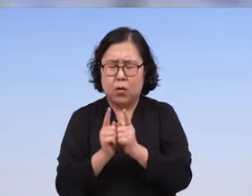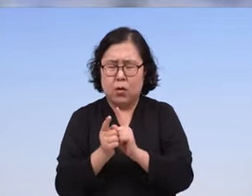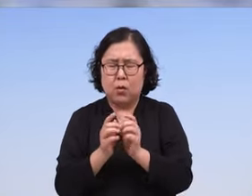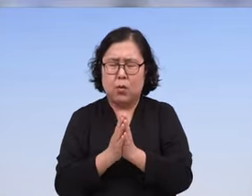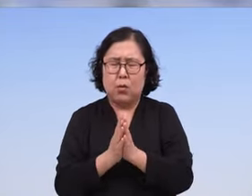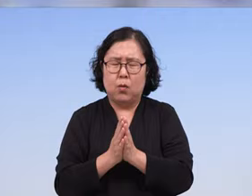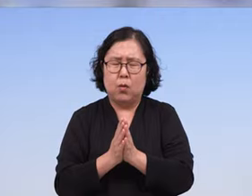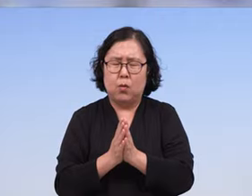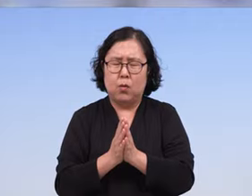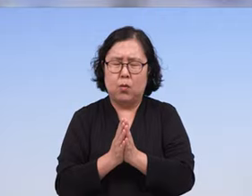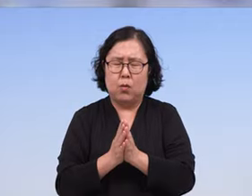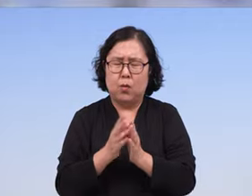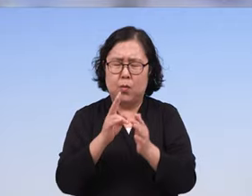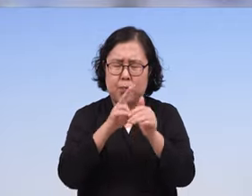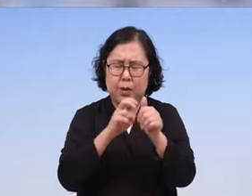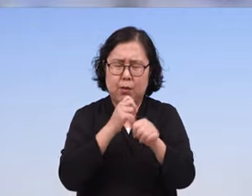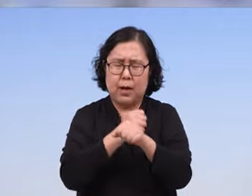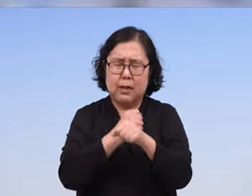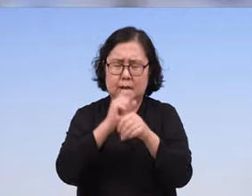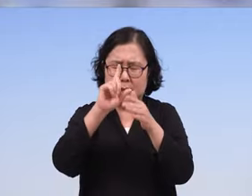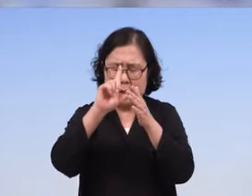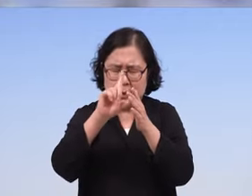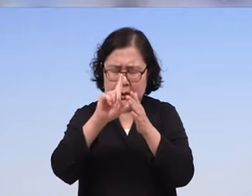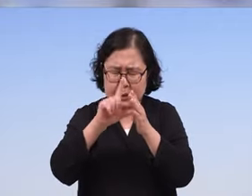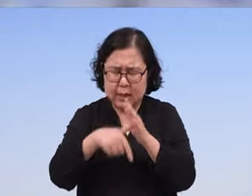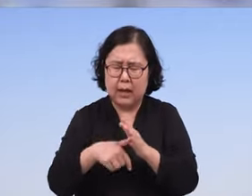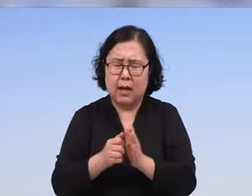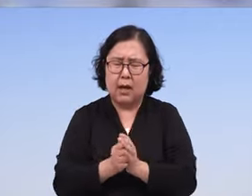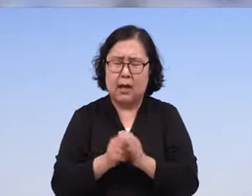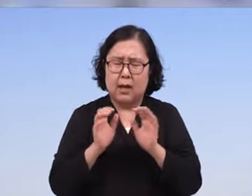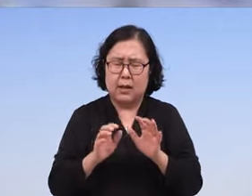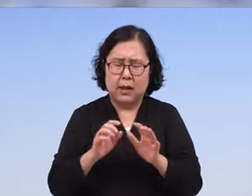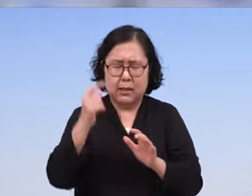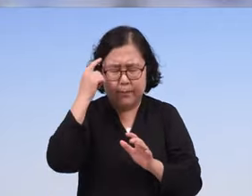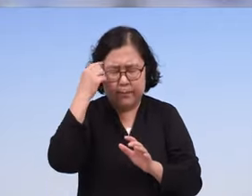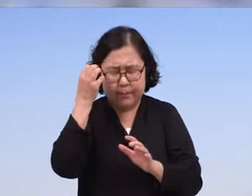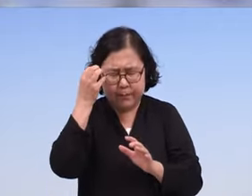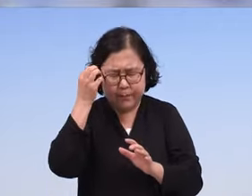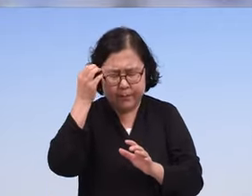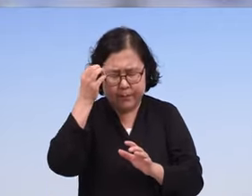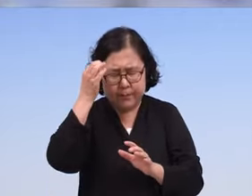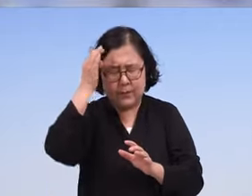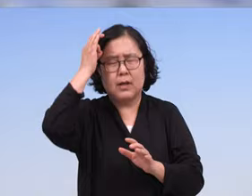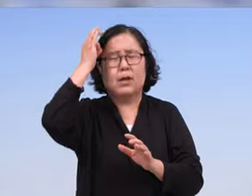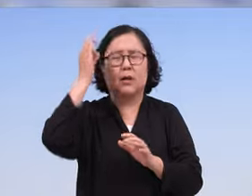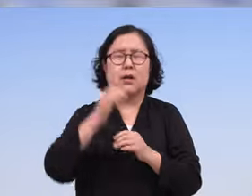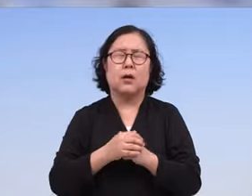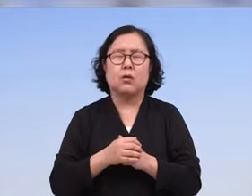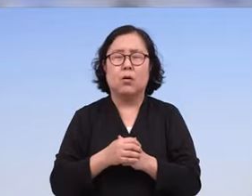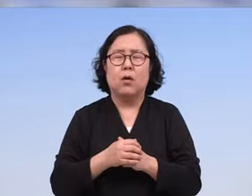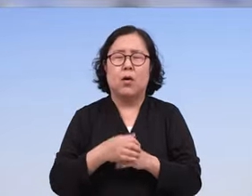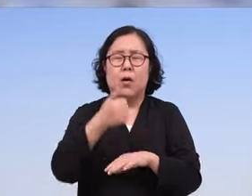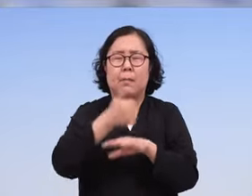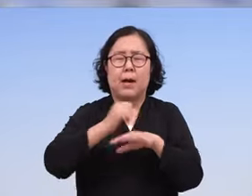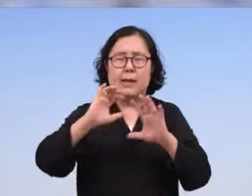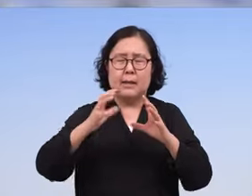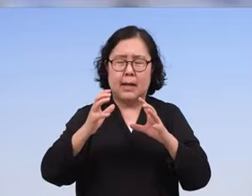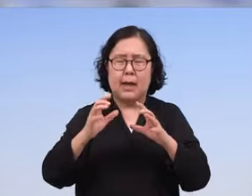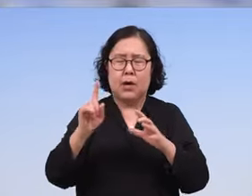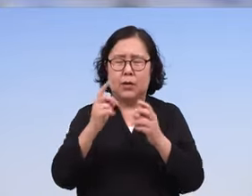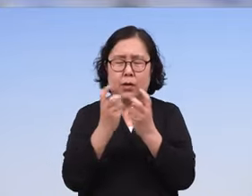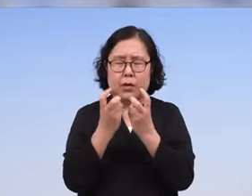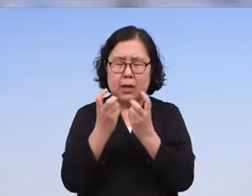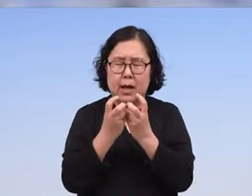비난해 손가락질이 난무하는 이 시대에 오늘 다시 한번 각성하고 말세에 우리가 어떻게 살아야 할지를 가르쳐